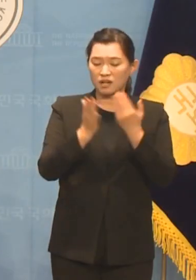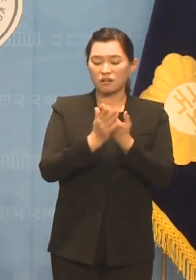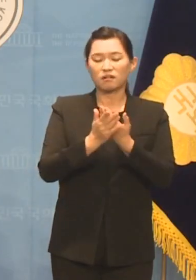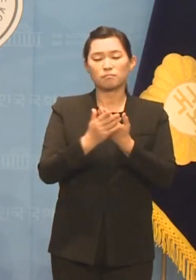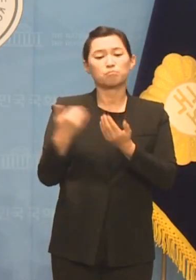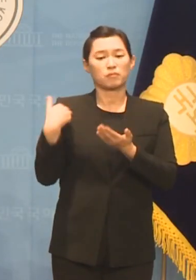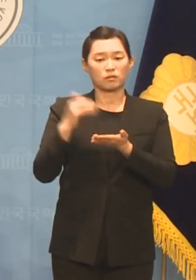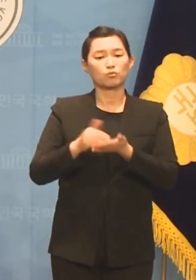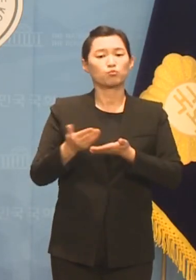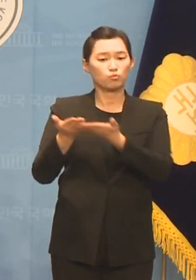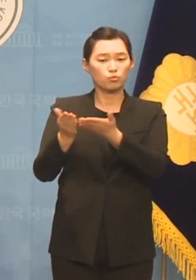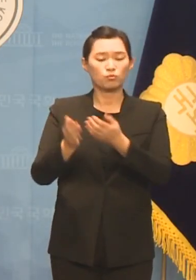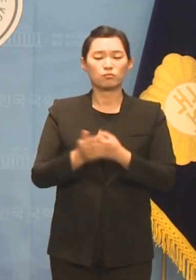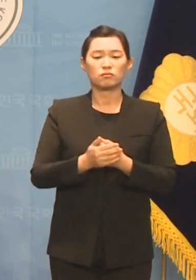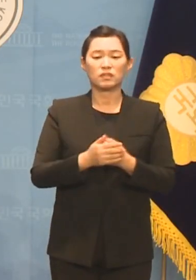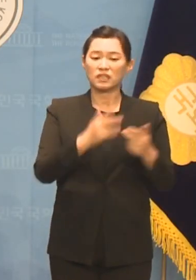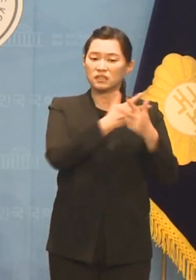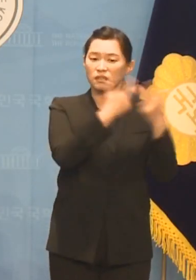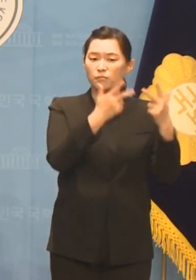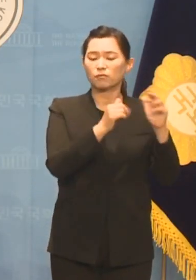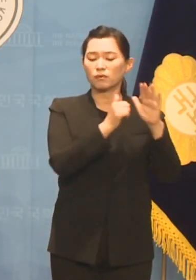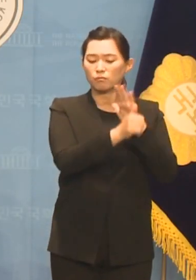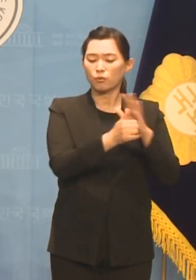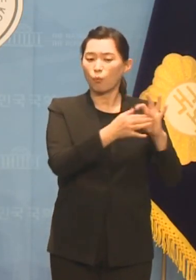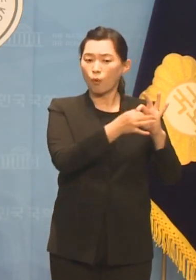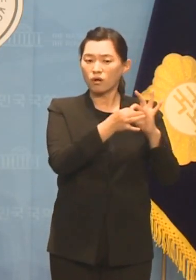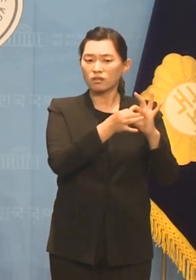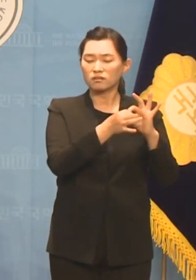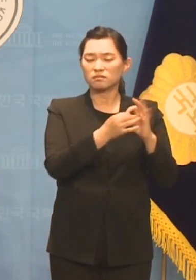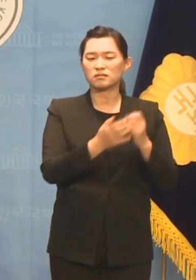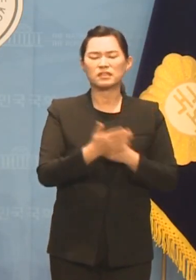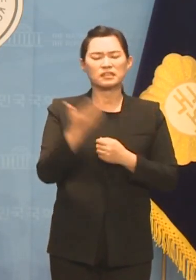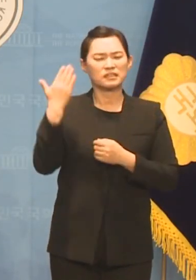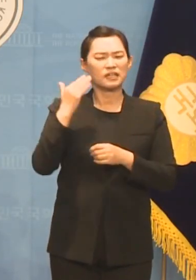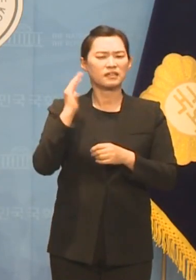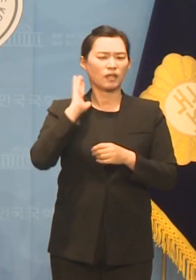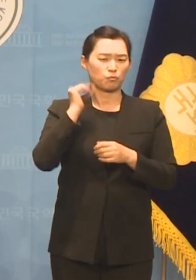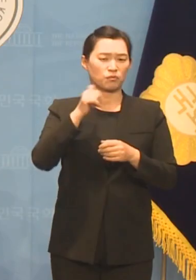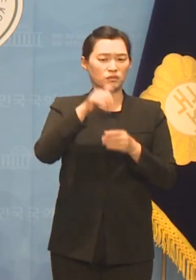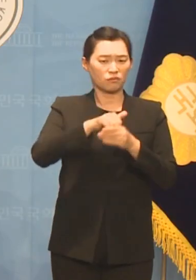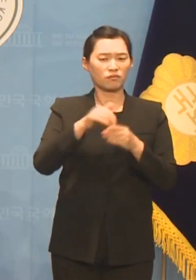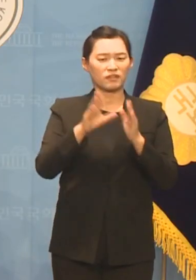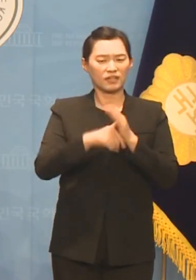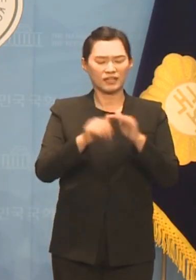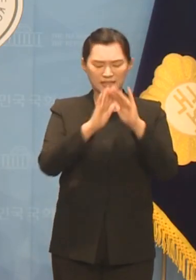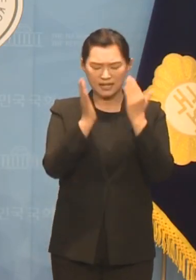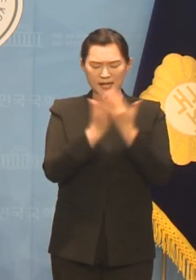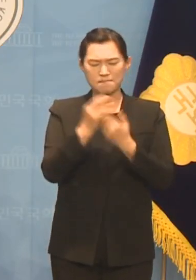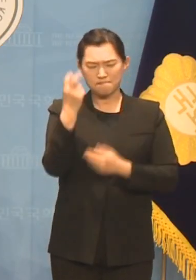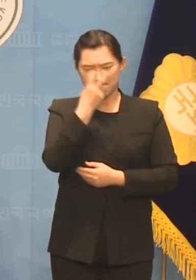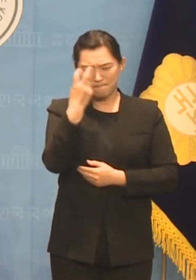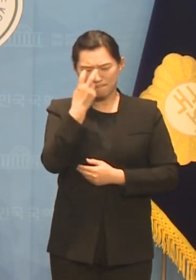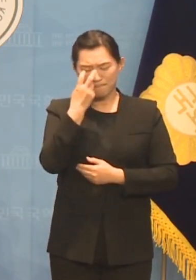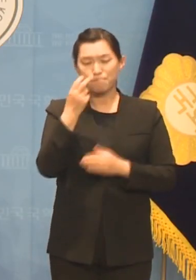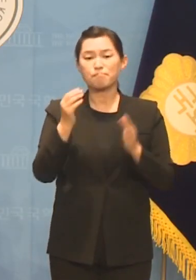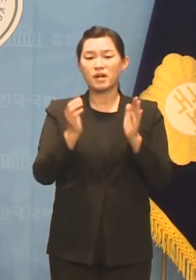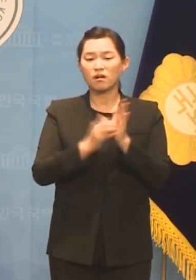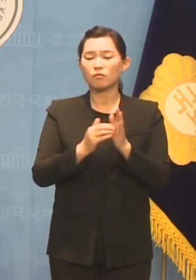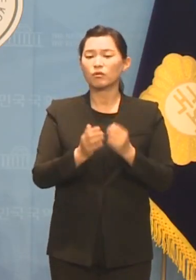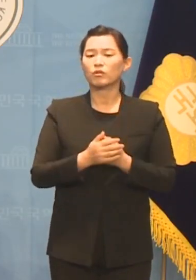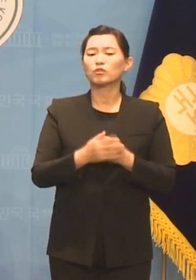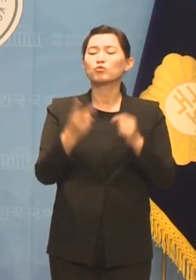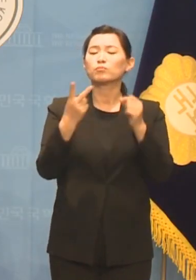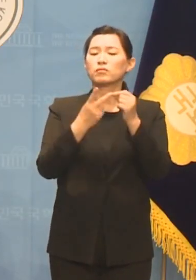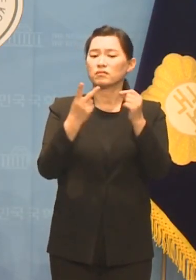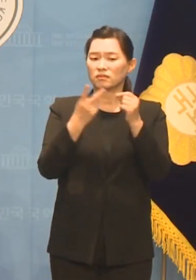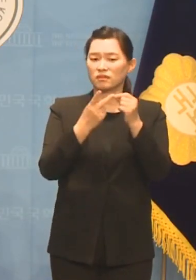반환됩니다. 또한 이재명 대표와의 유착 의혹은 지난 대선 이후 수사기관의 전방위적인 수사에도 불구하고